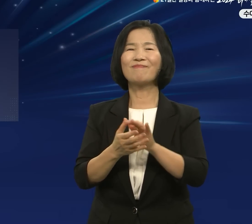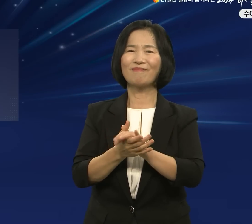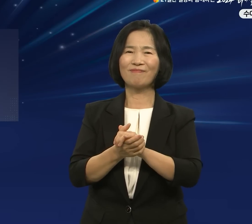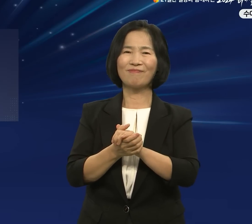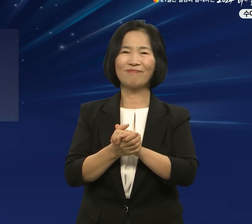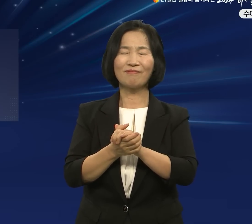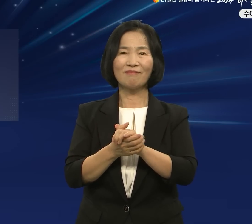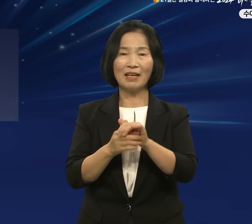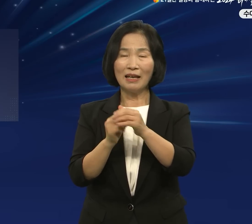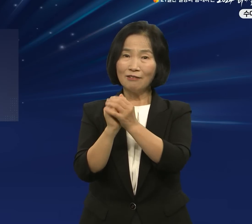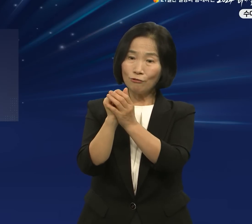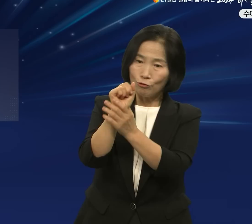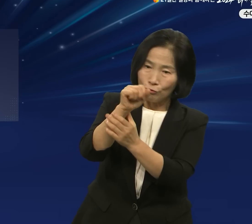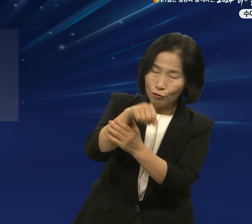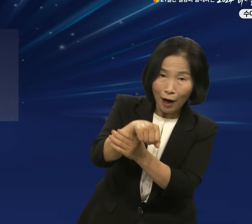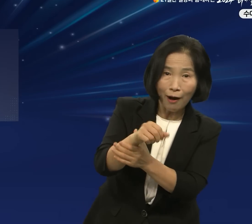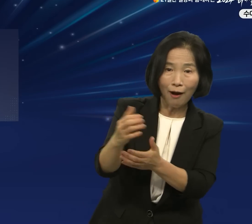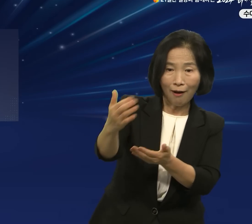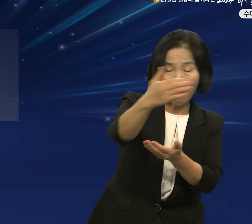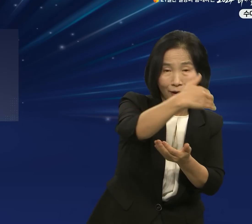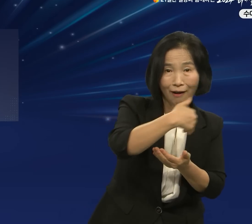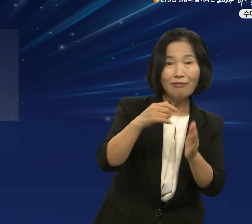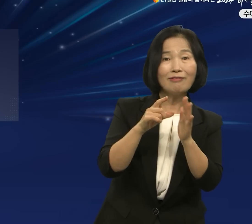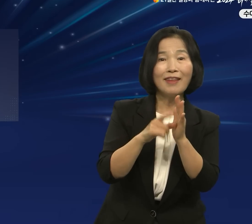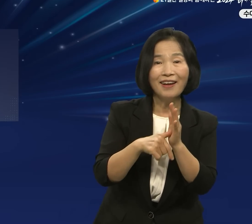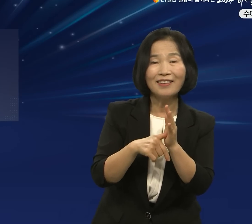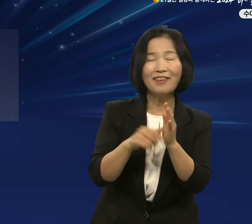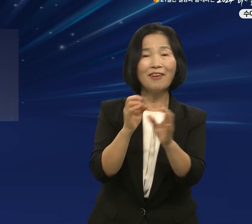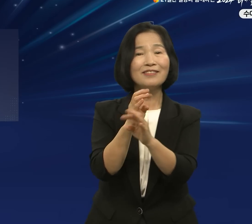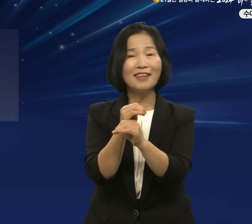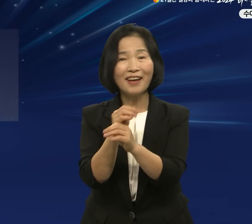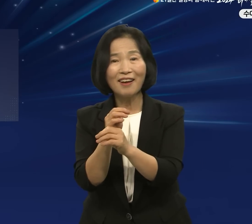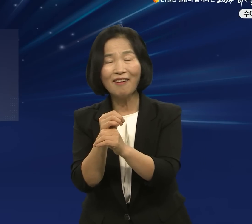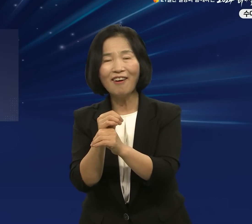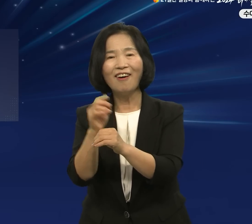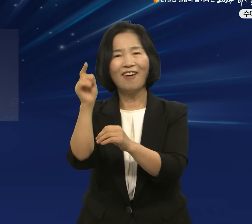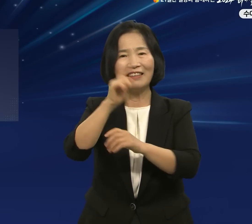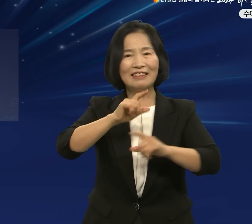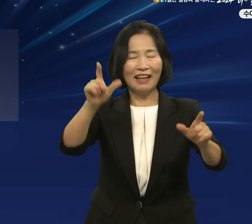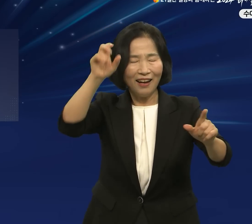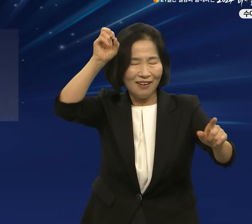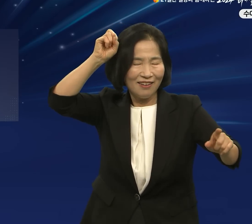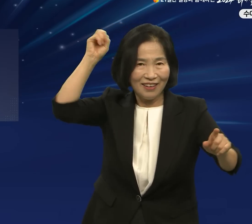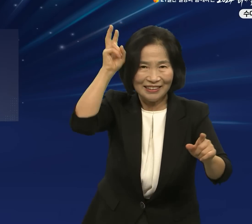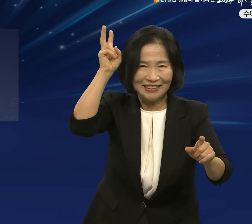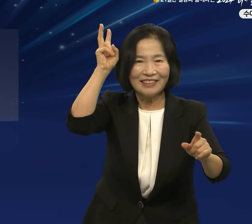결실과 수확의 때도 그 어느 날 한순간에 하나님은